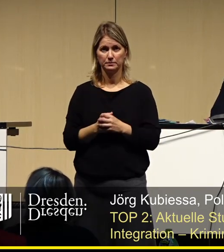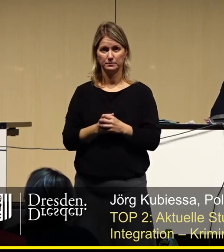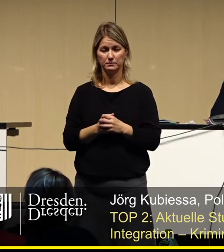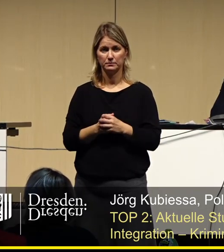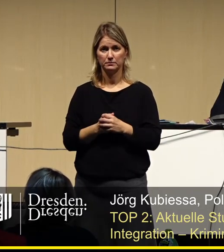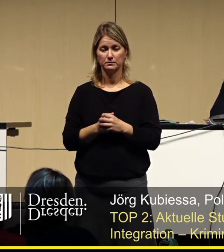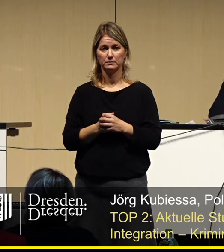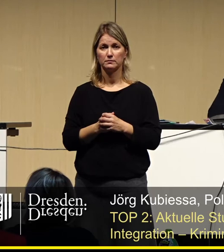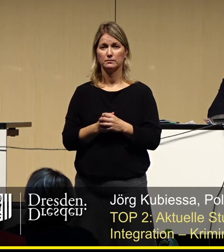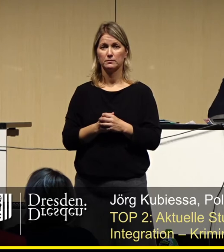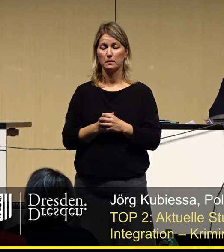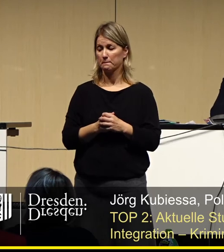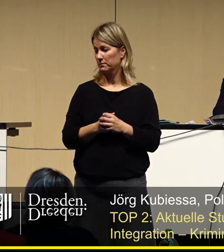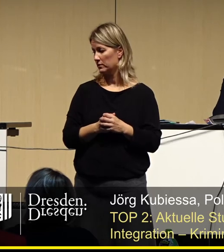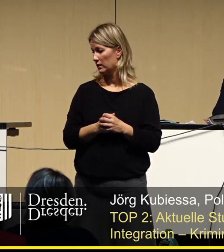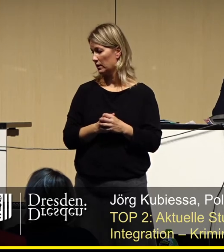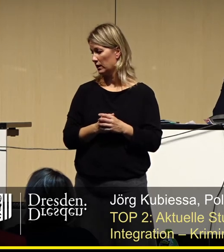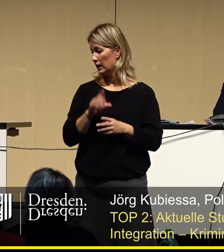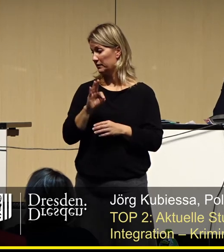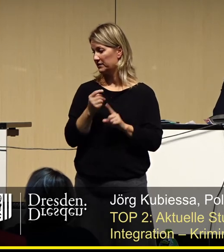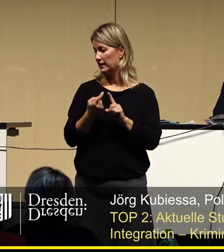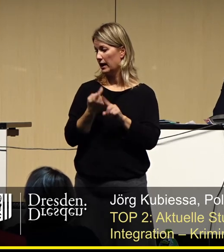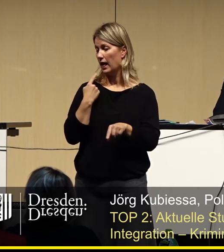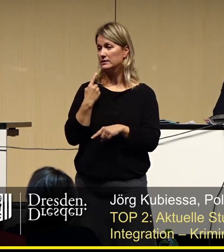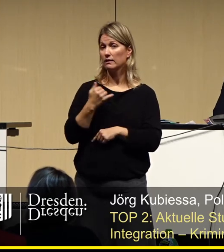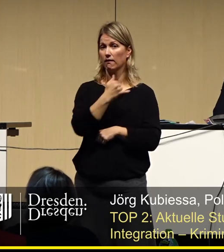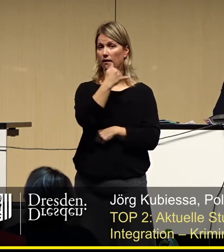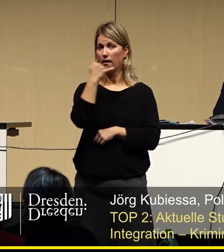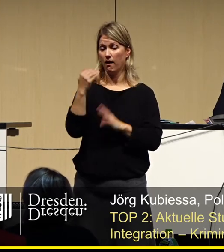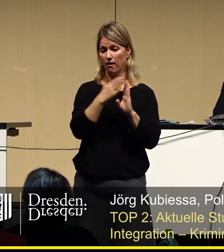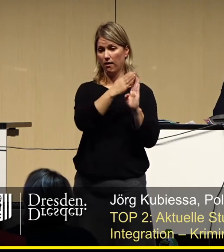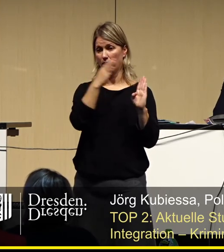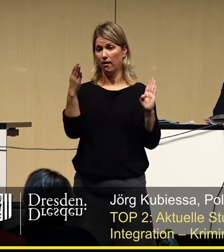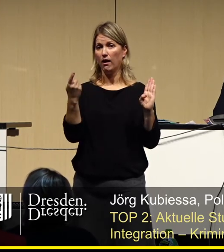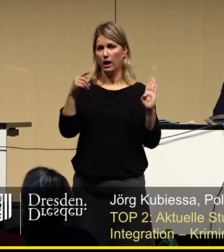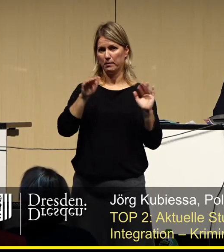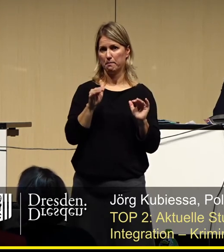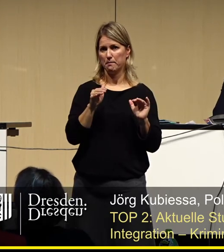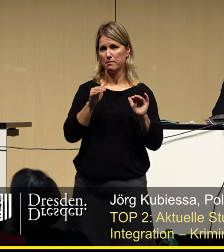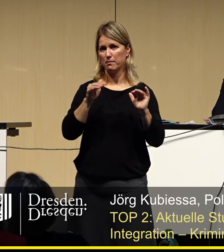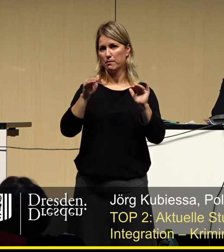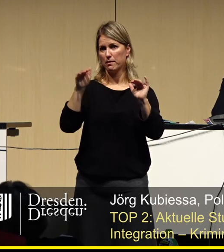Gleichwohl haben wir in den letzten Jahren in diesem Bereich eine Steigerung.